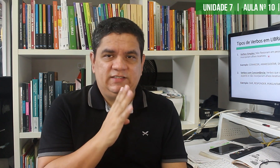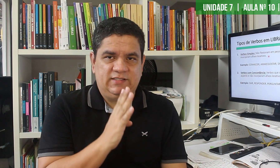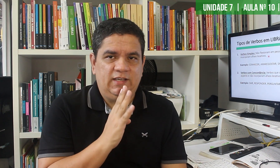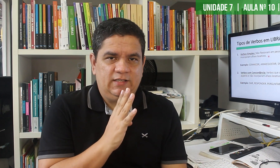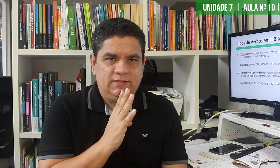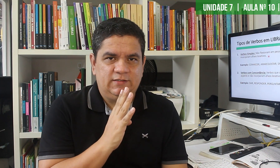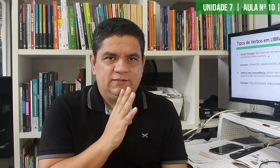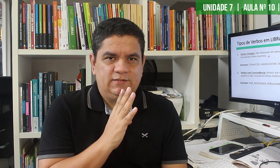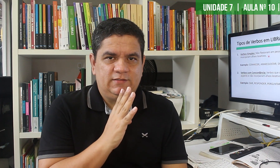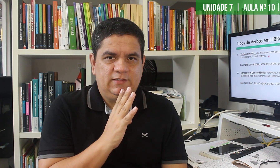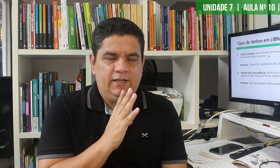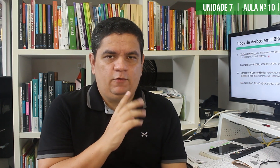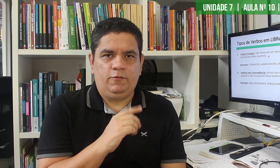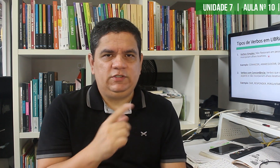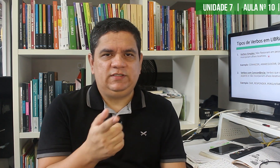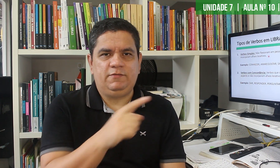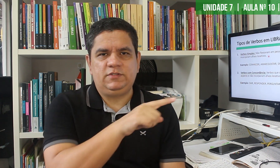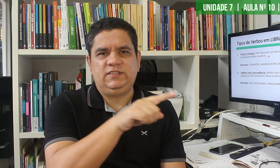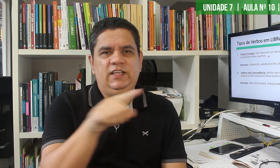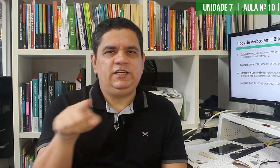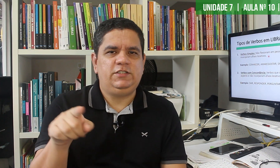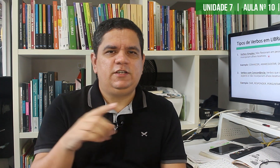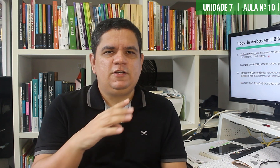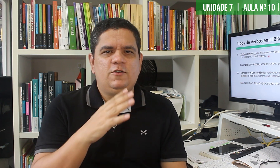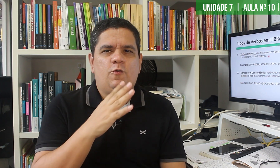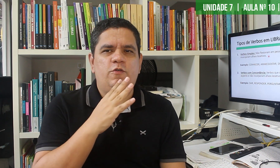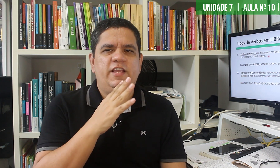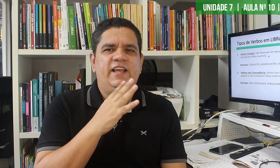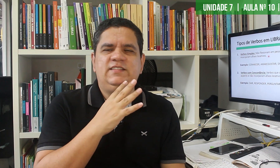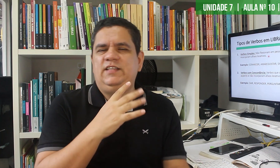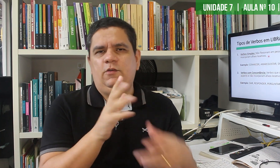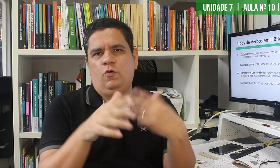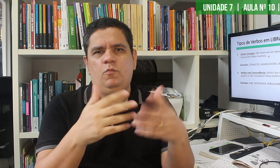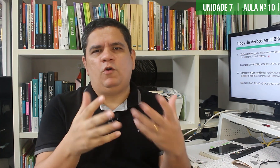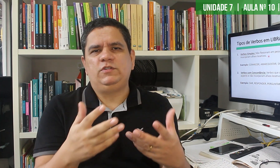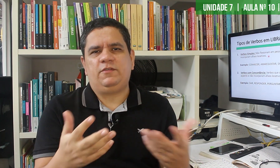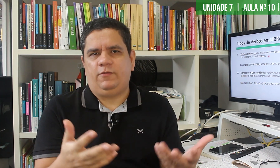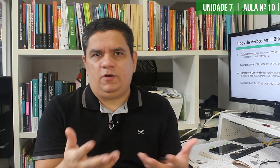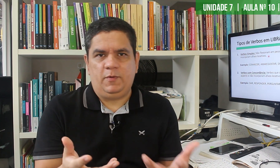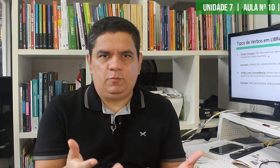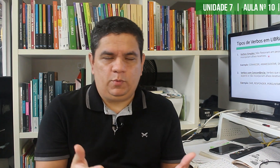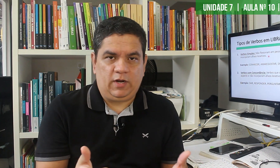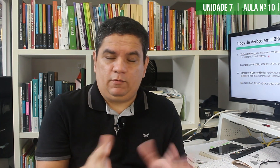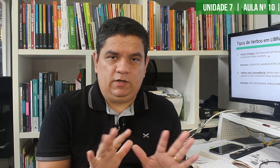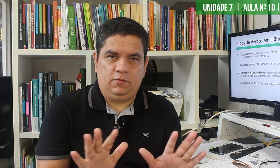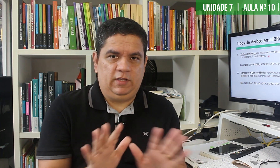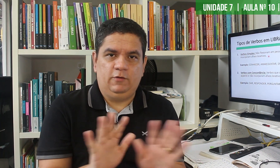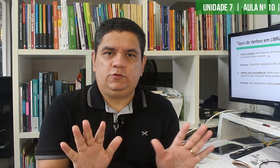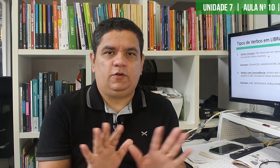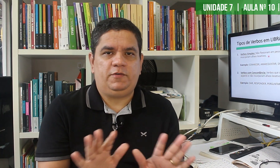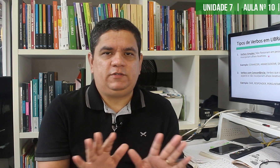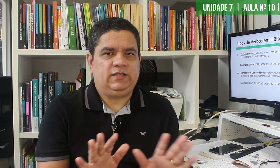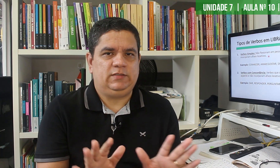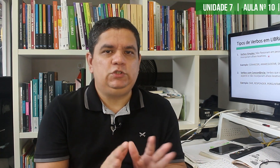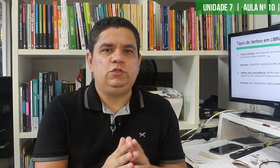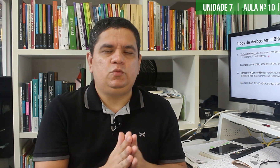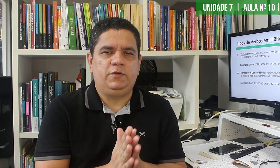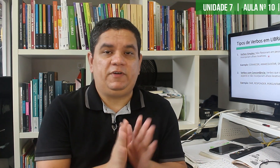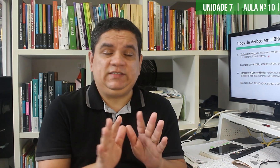conhecer, né? Eu não vou dizer vocês conhecem ou uma outra forma no plural, não. Ele não sofre alteração de número, flexão